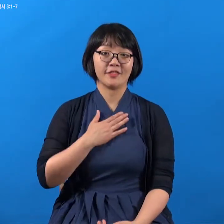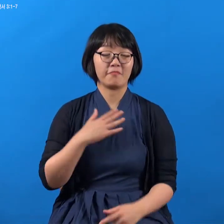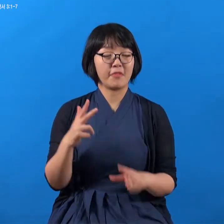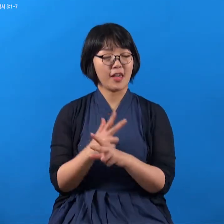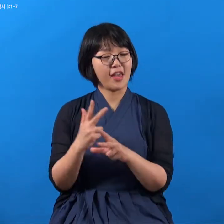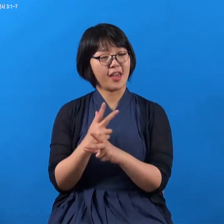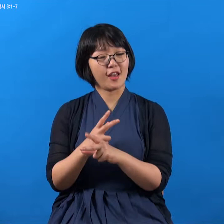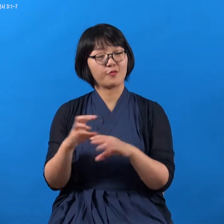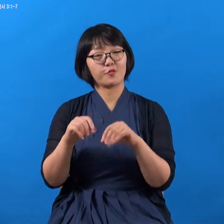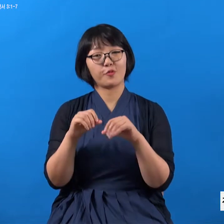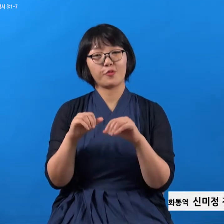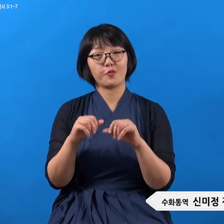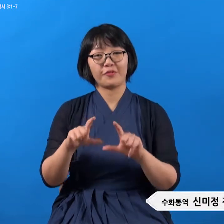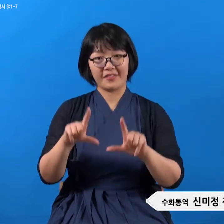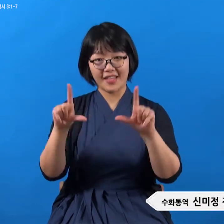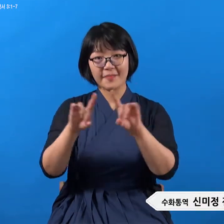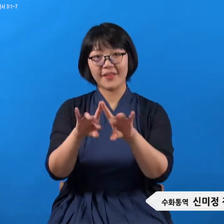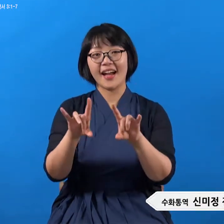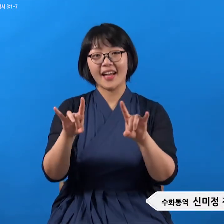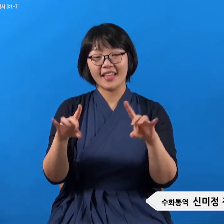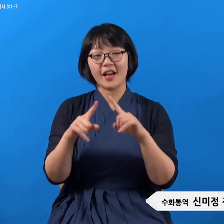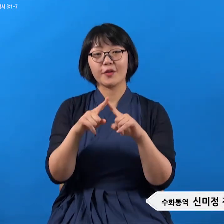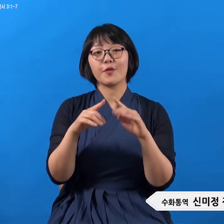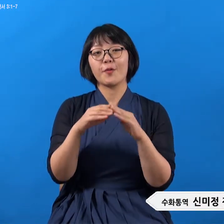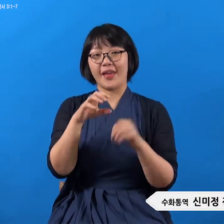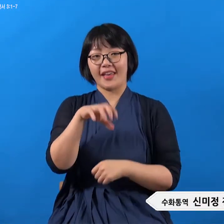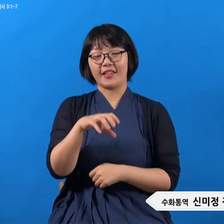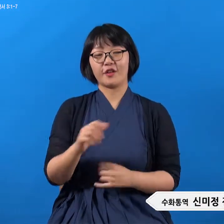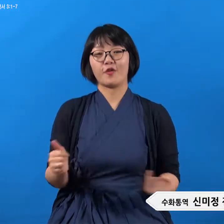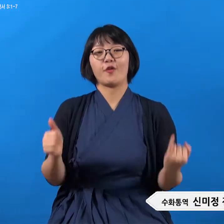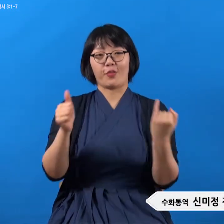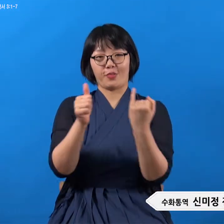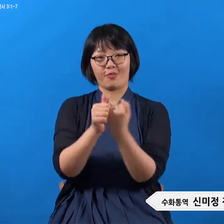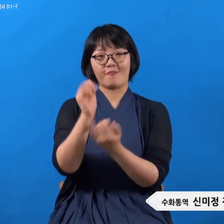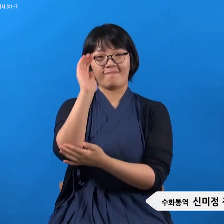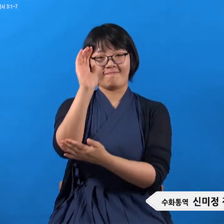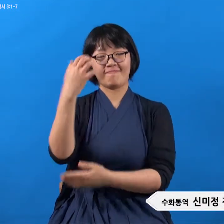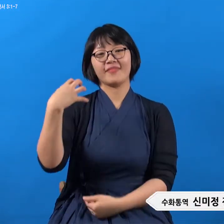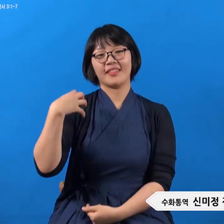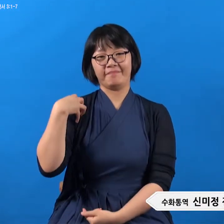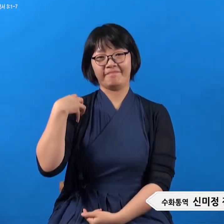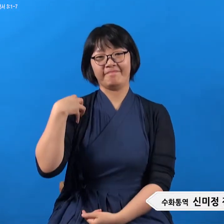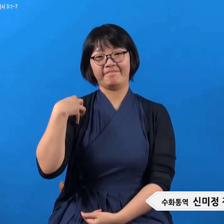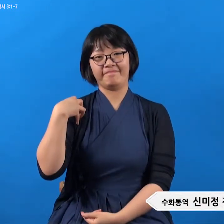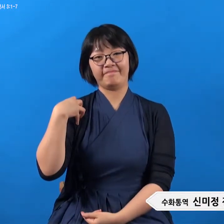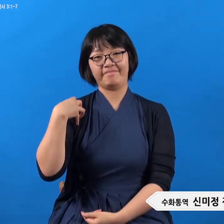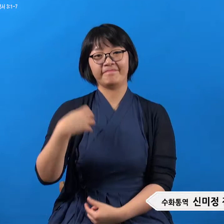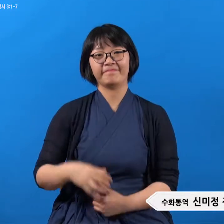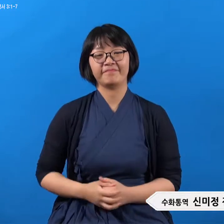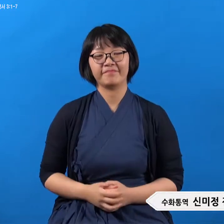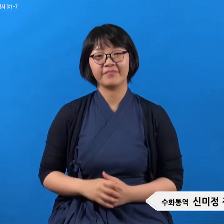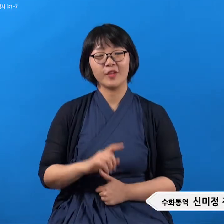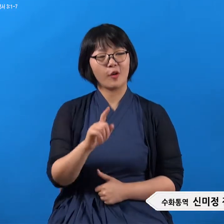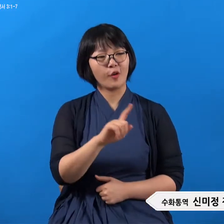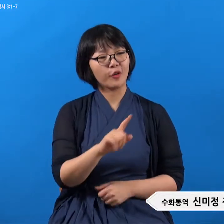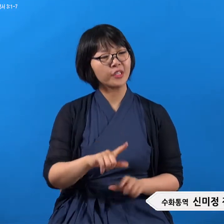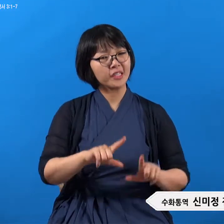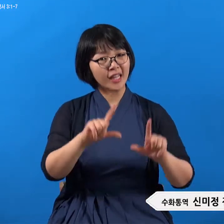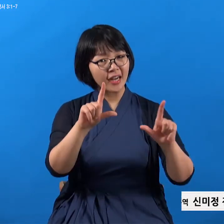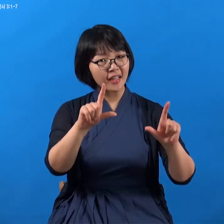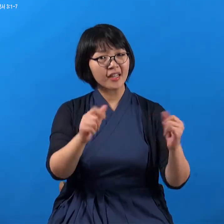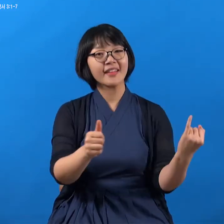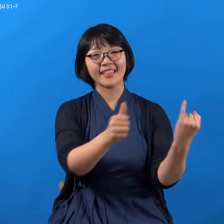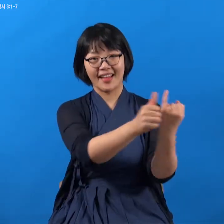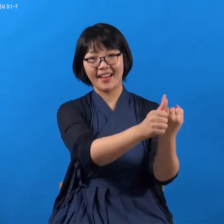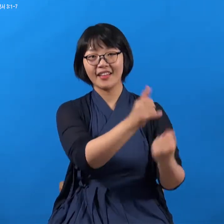저는 매주 토요일마다 교회에서 결혼식 주례가 있습니다. 때로는